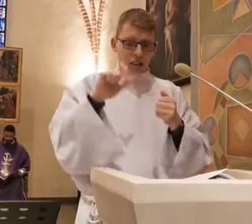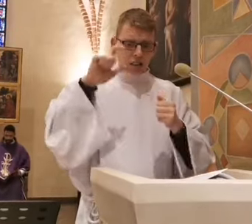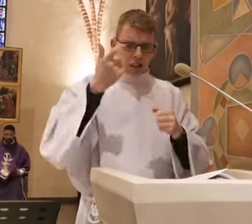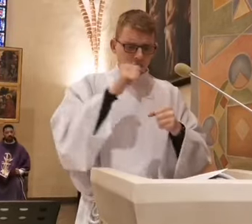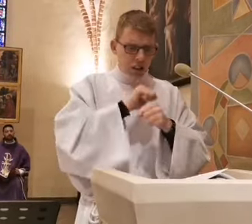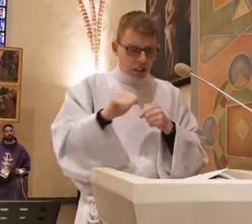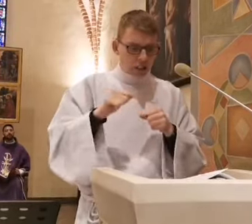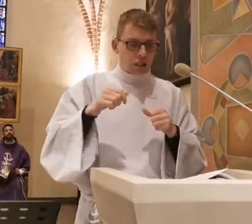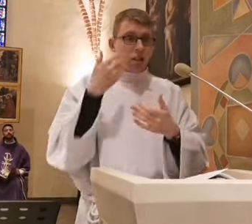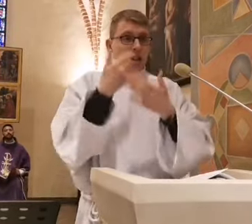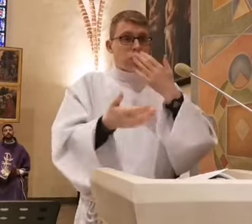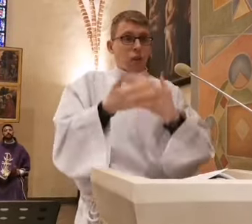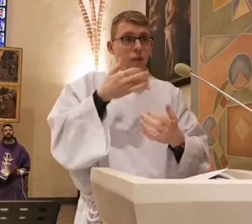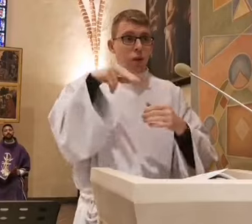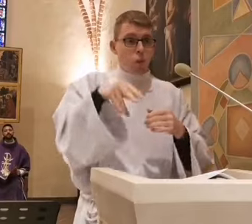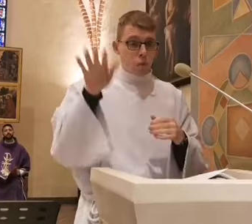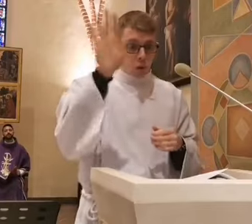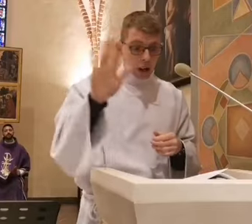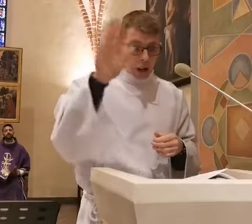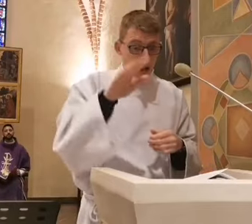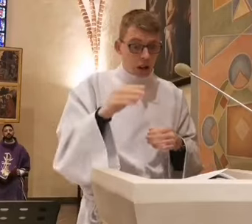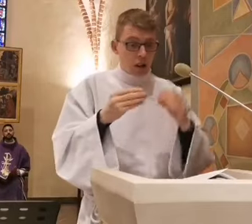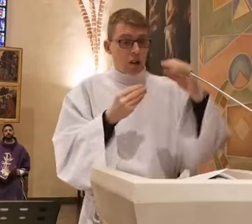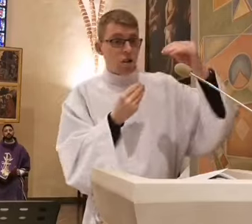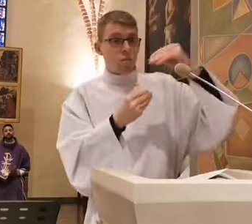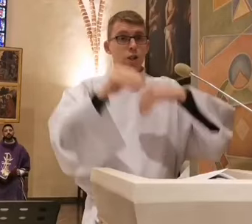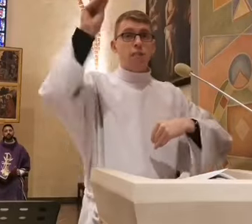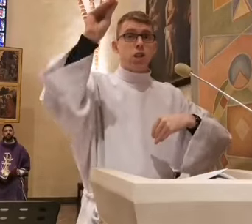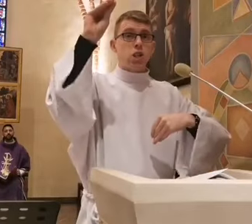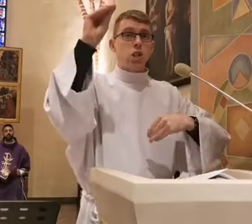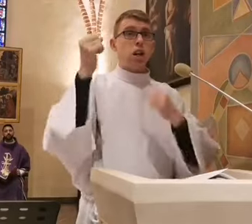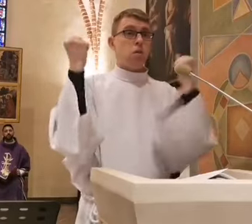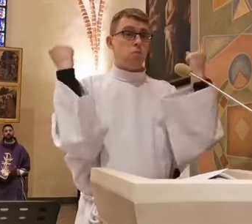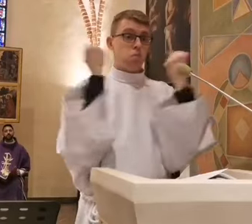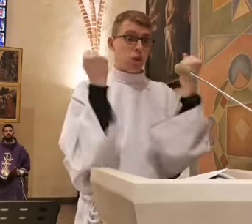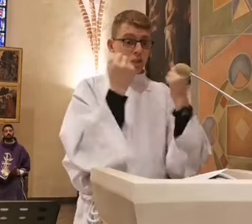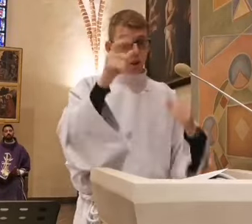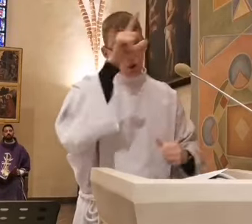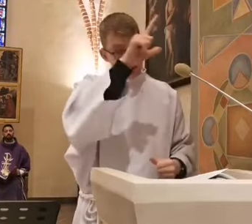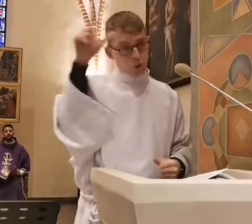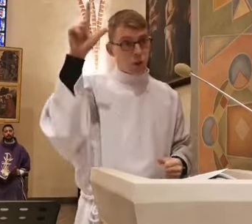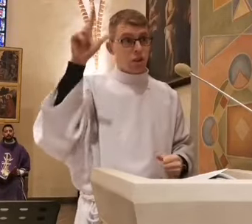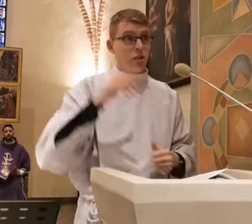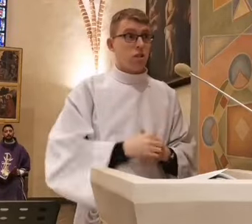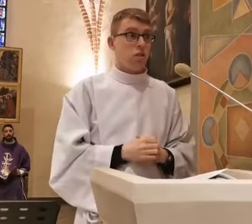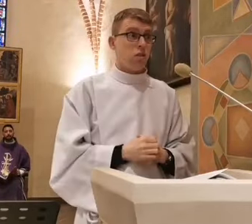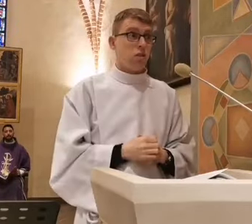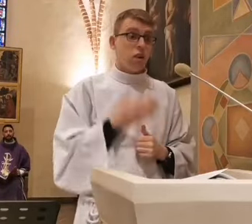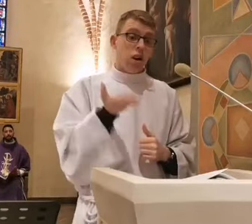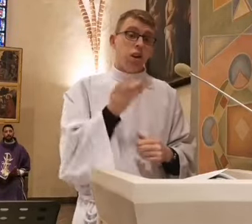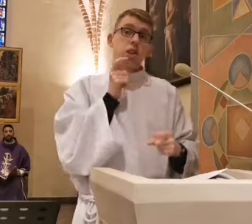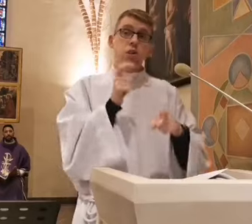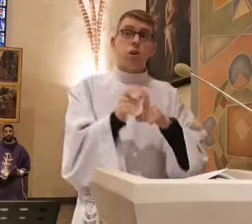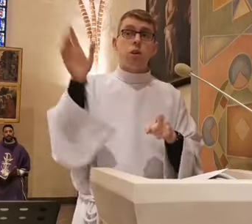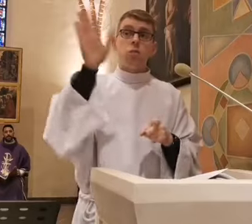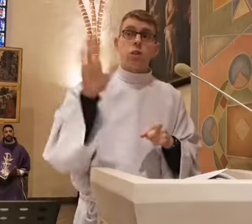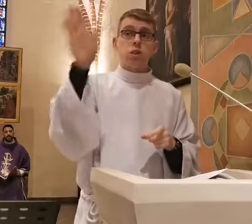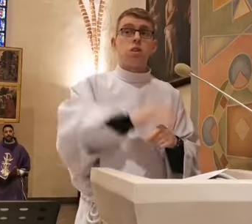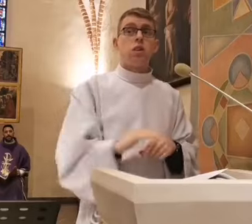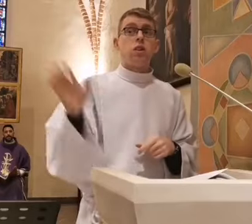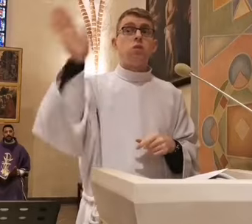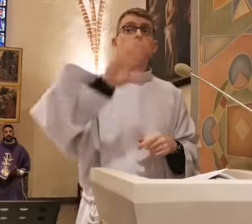a co jest słabe u Boga, przewyższa mocą ludzi. Oto